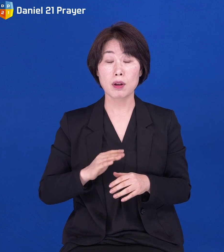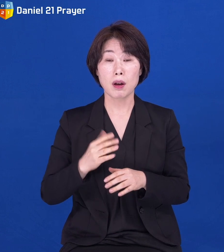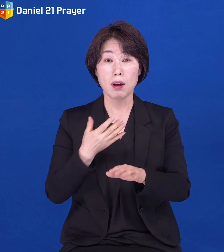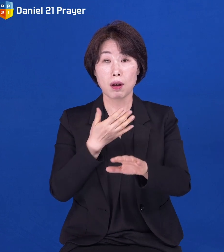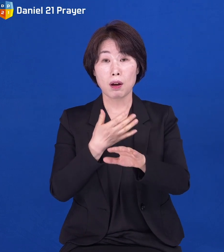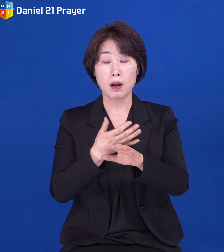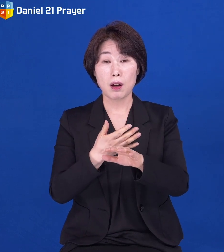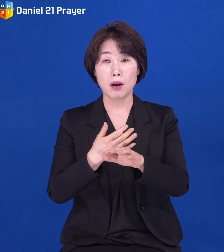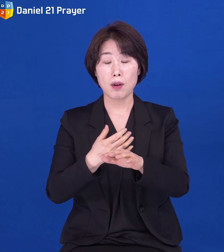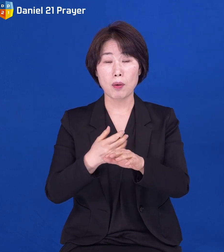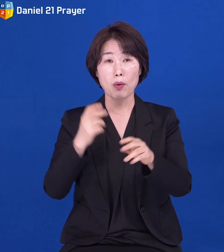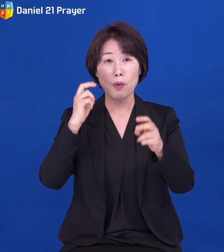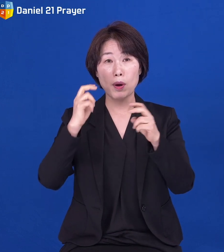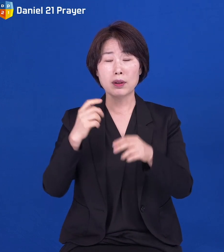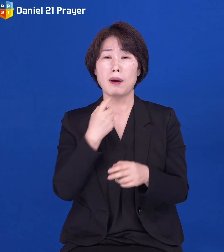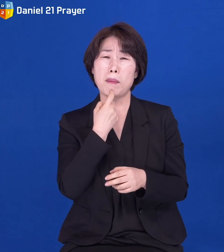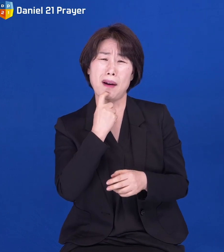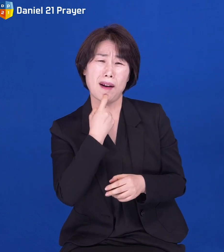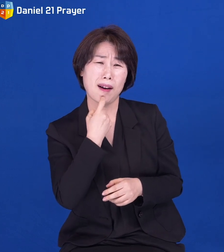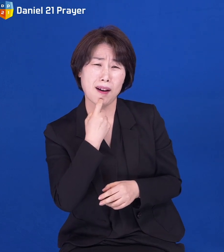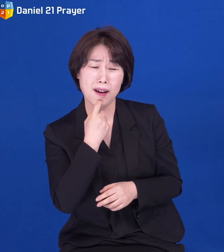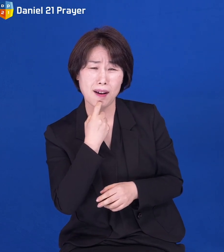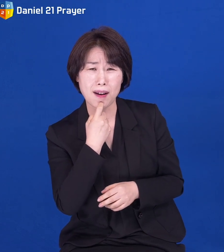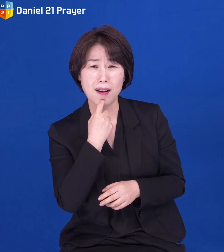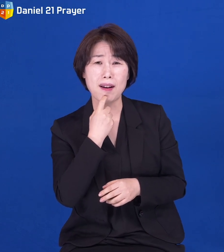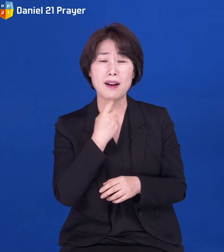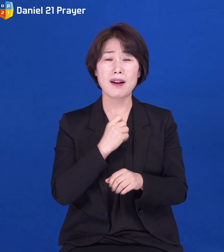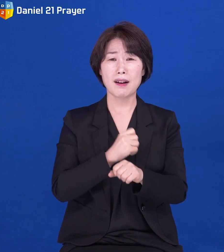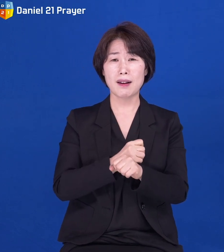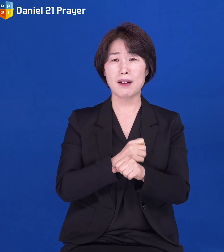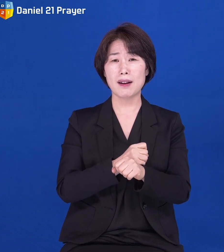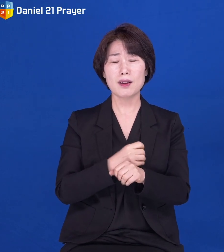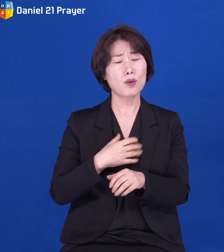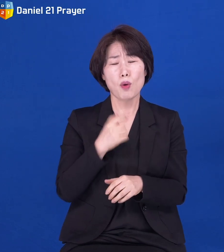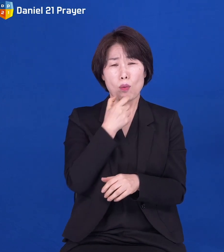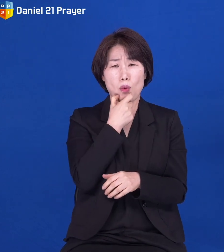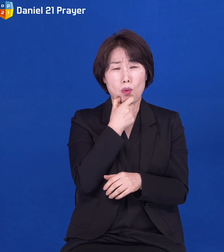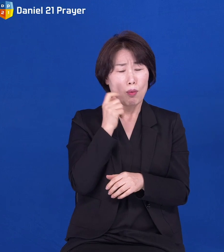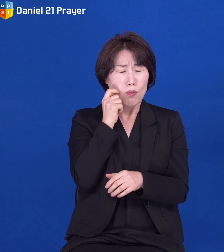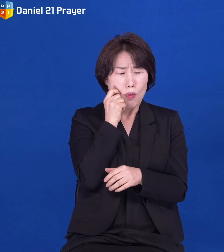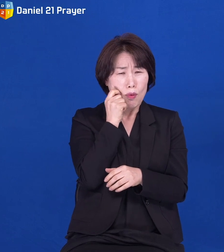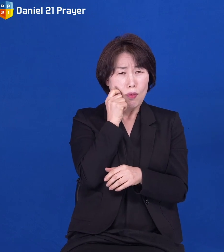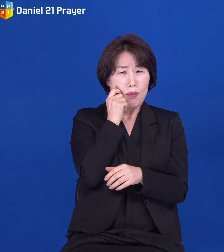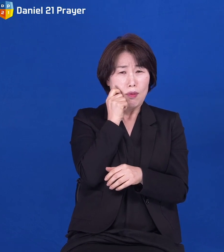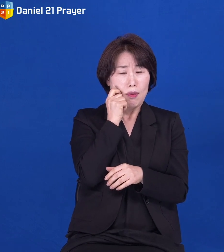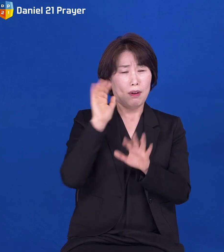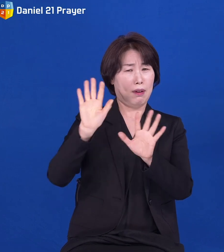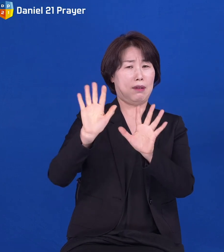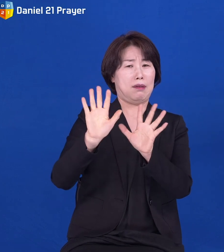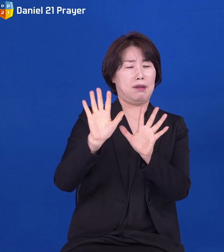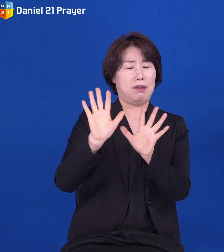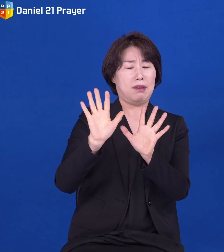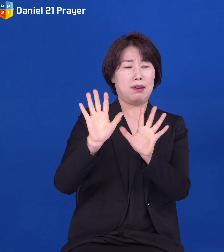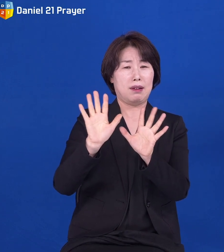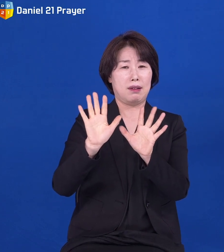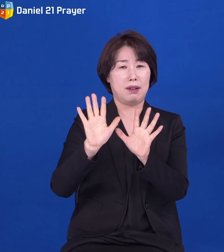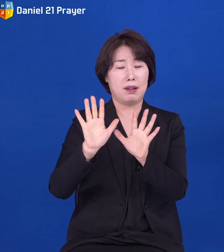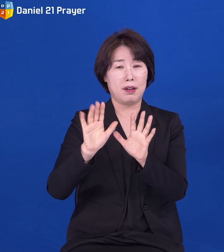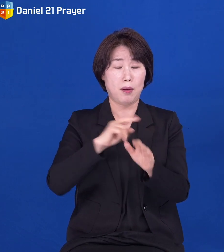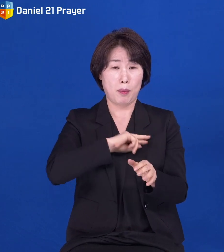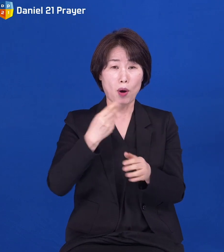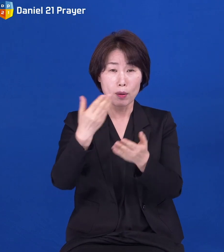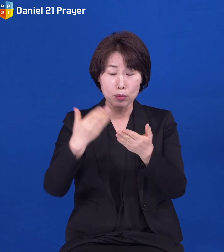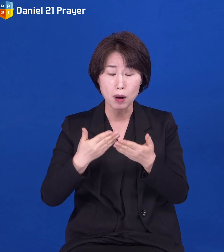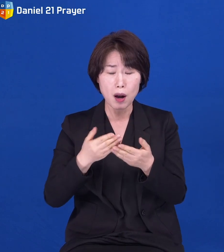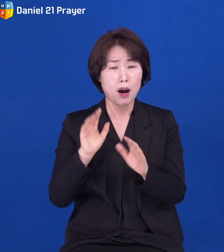저한테 하자고. 그래서 저 진짜 저 못하는데 왜 그러세요? 난 무서웠어요, 처음에는. 왜 이렇게 명함 막 주고 그때 당시에 막 그런